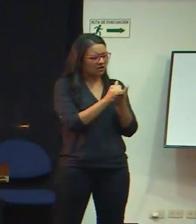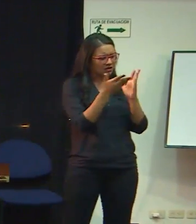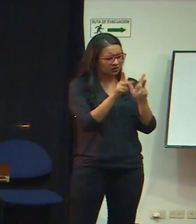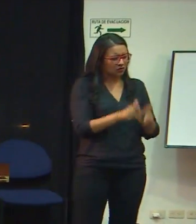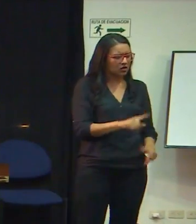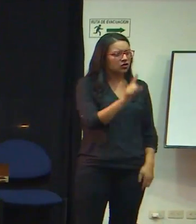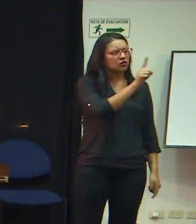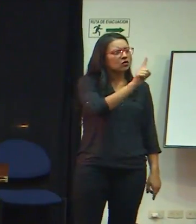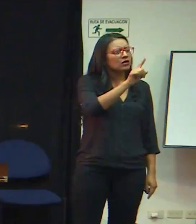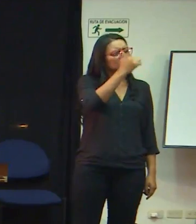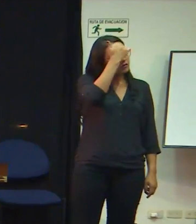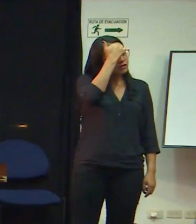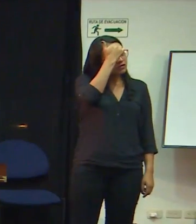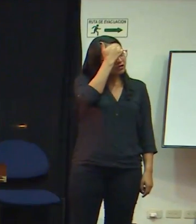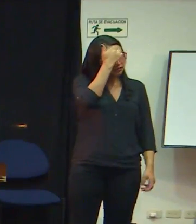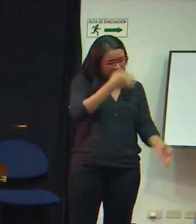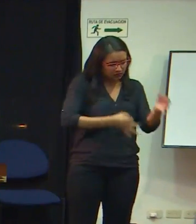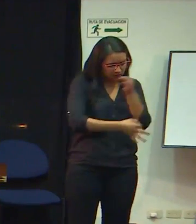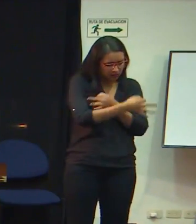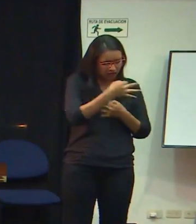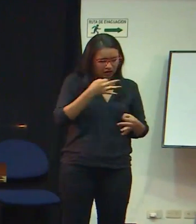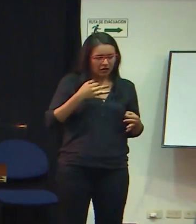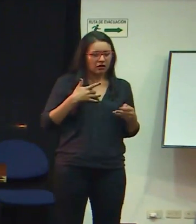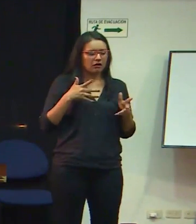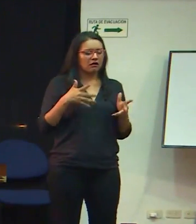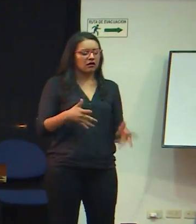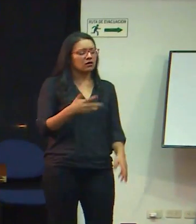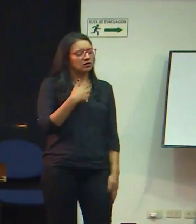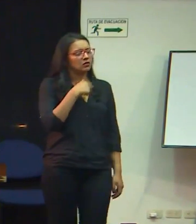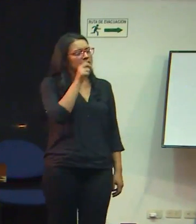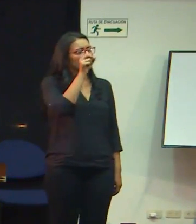estudiante, sino de maestro, también dice, ok, ¿en qué momento